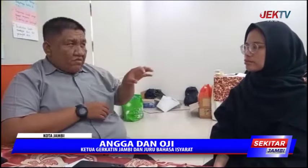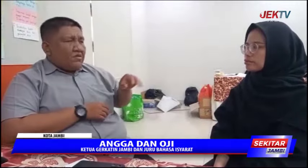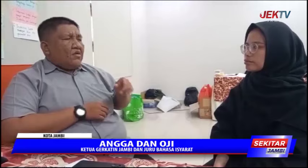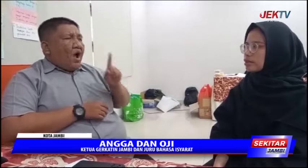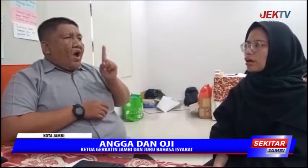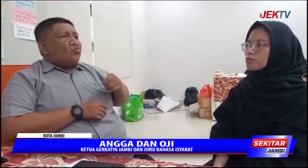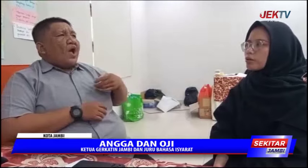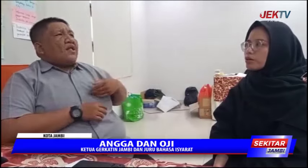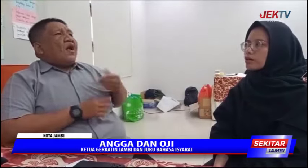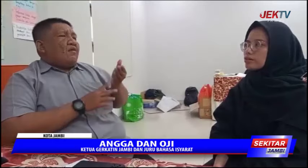Kalau mau,